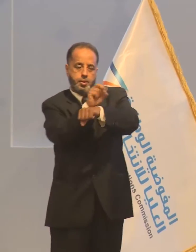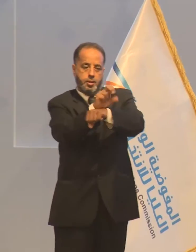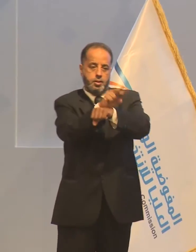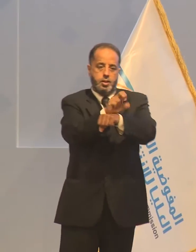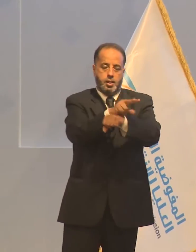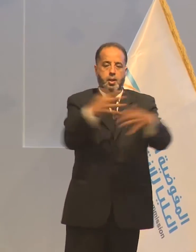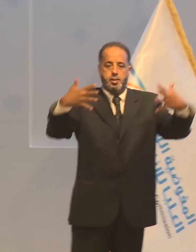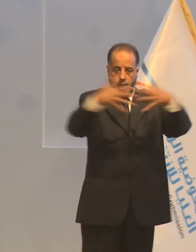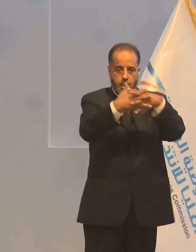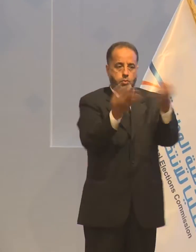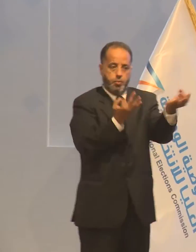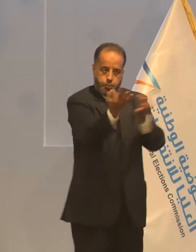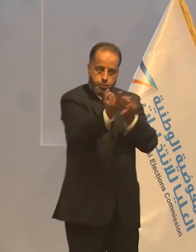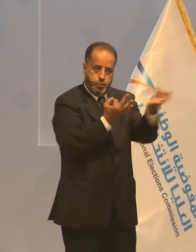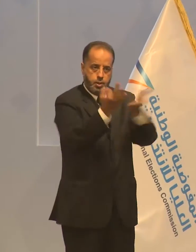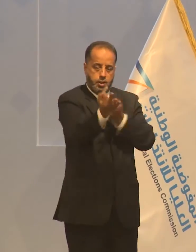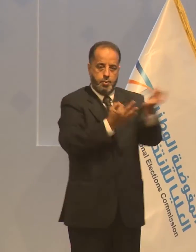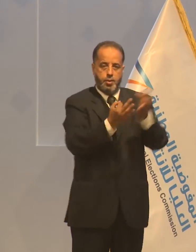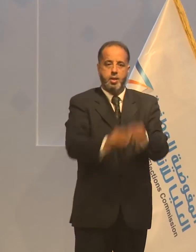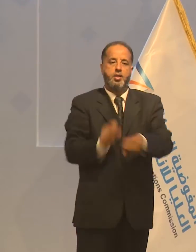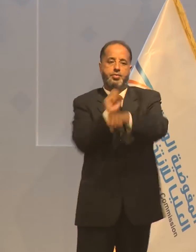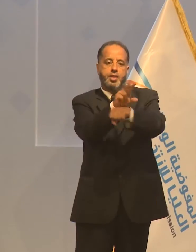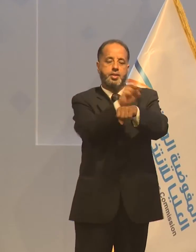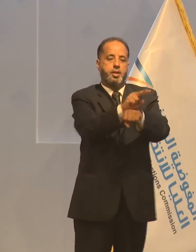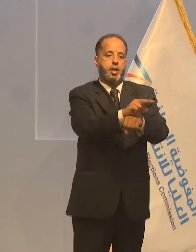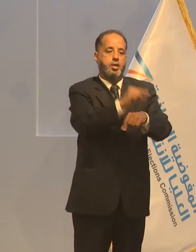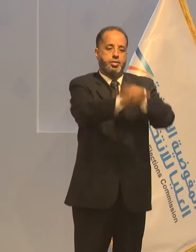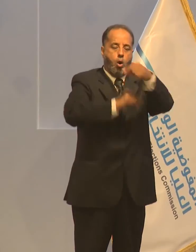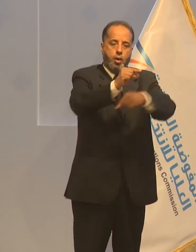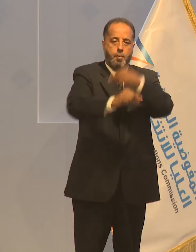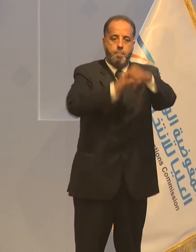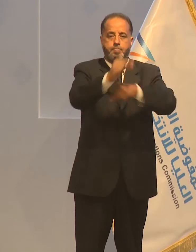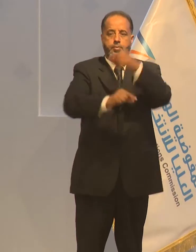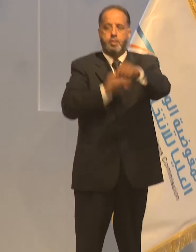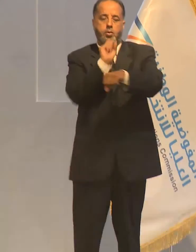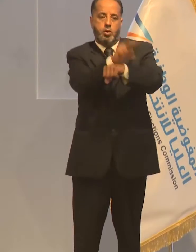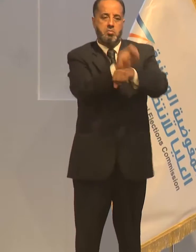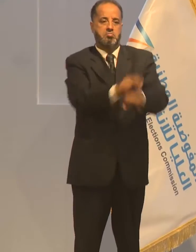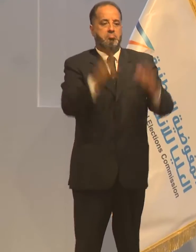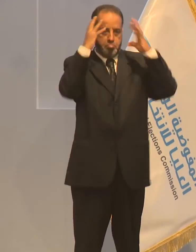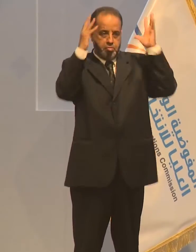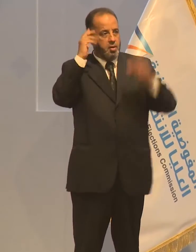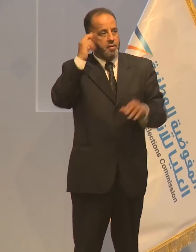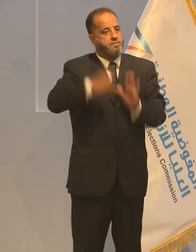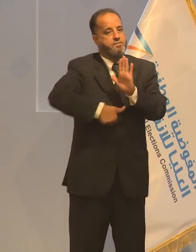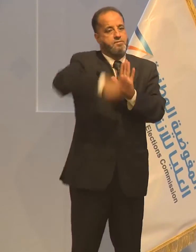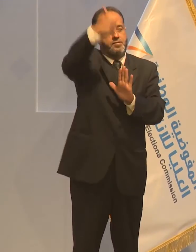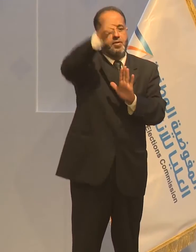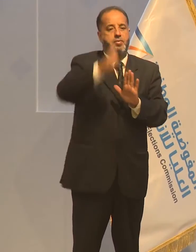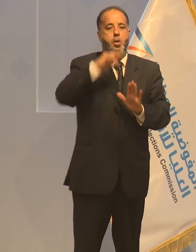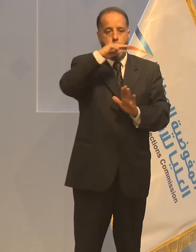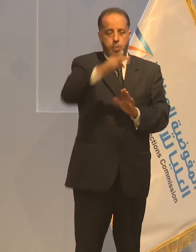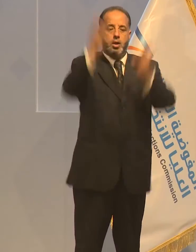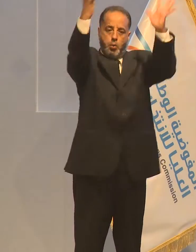عملية المشاركة السياسية وفق حقيبة تدريبية في الحقيقة طموحة لإكساب